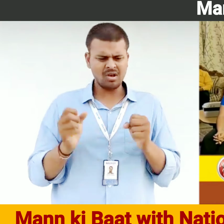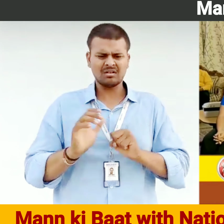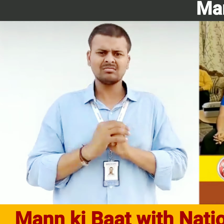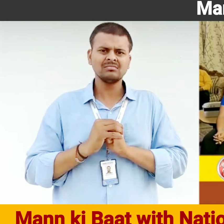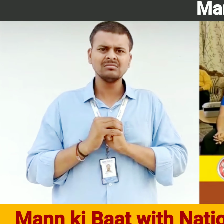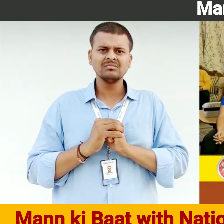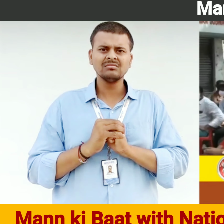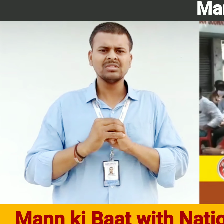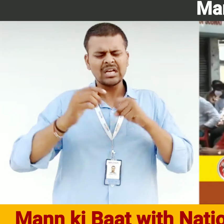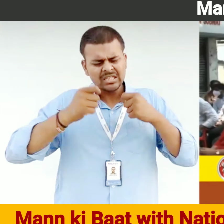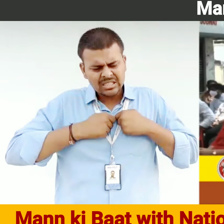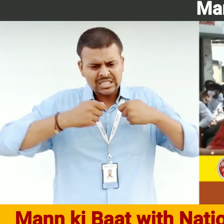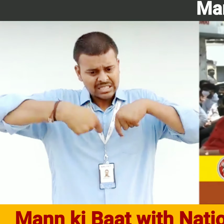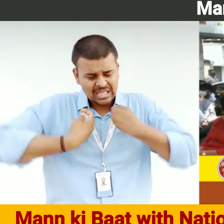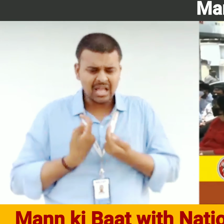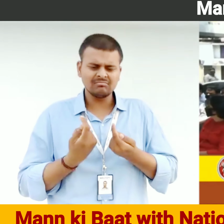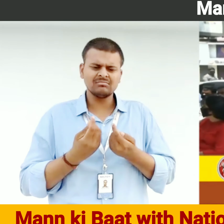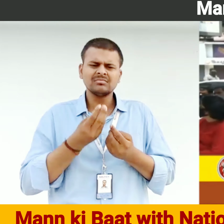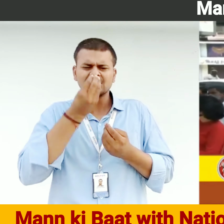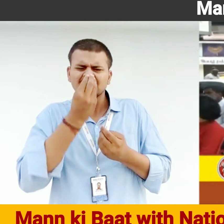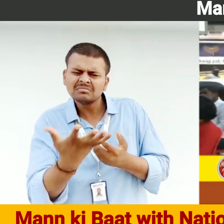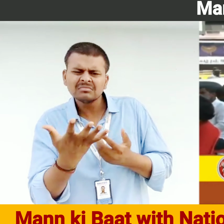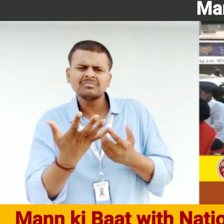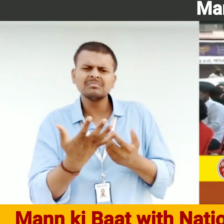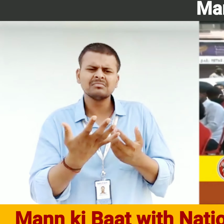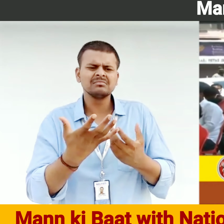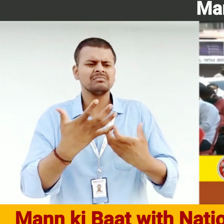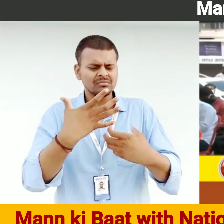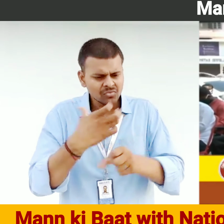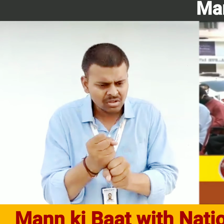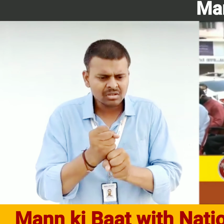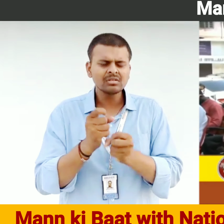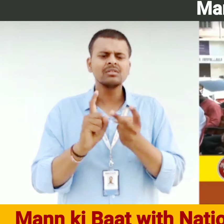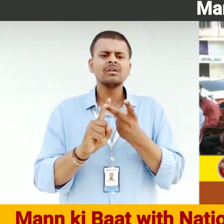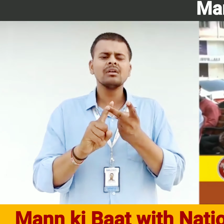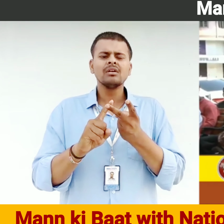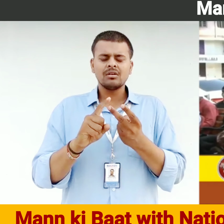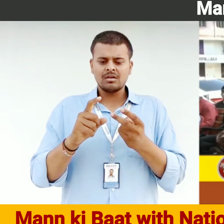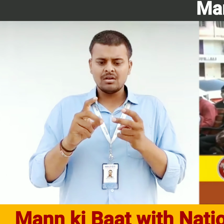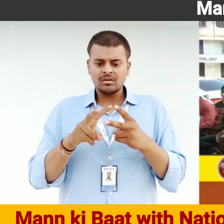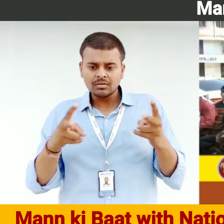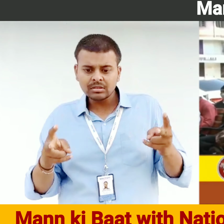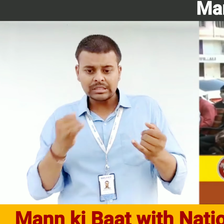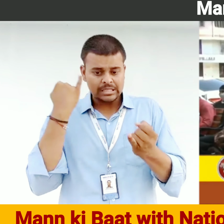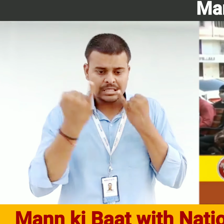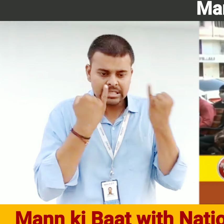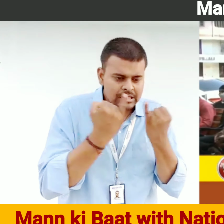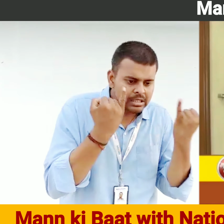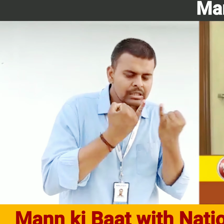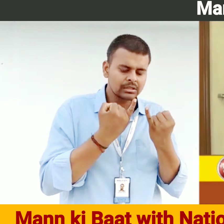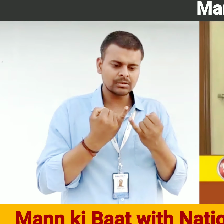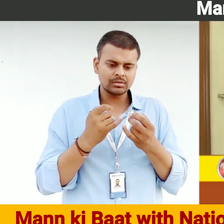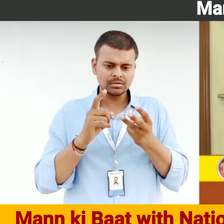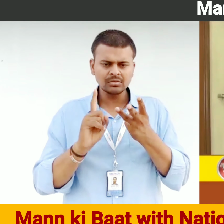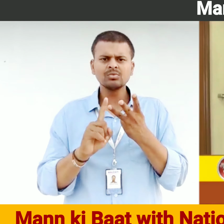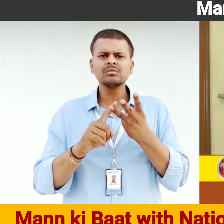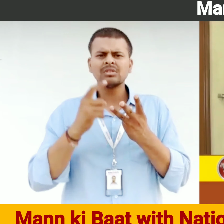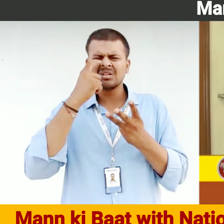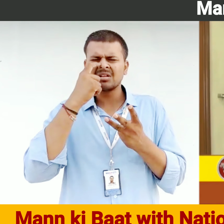विकल्प हम आसानी से भारत में तैयार कर सकते हैं। असम के सुदीप ने मुझे लिखा है कि वो महिलाओं के बनाए